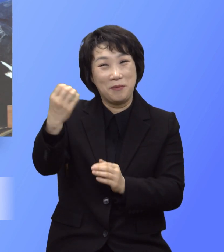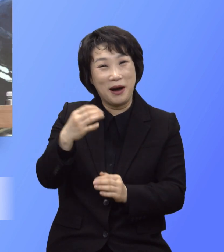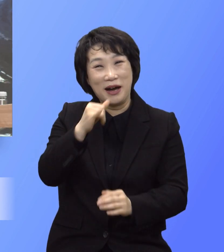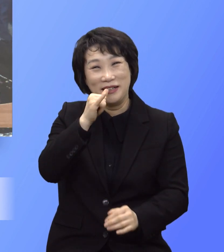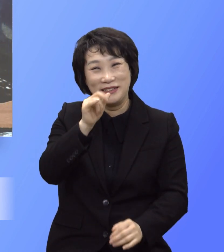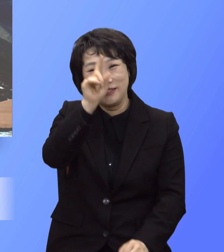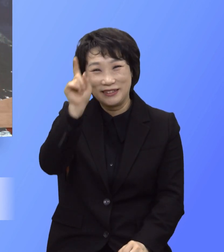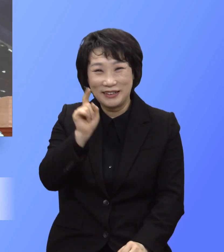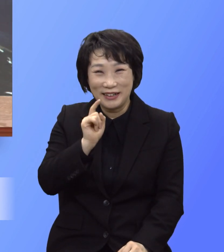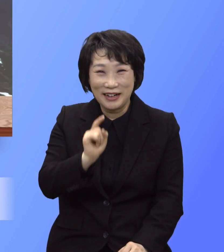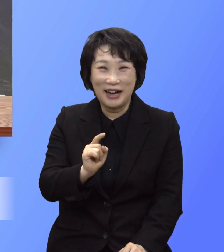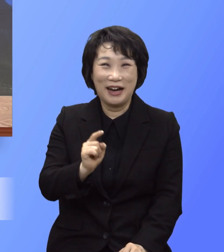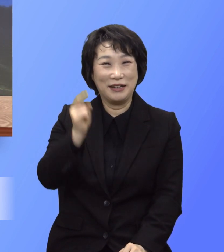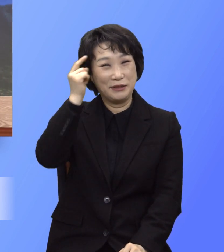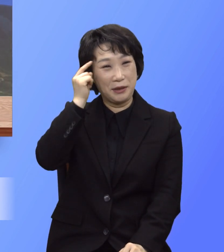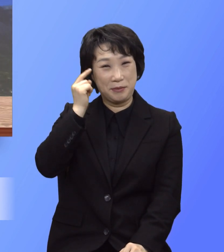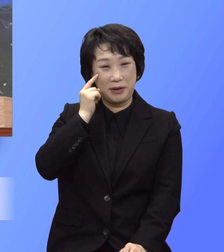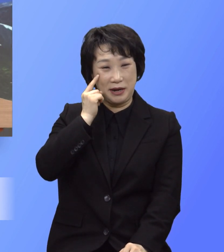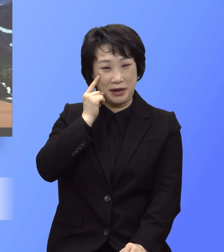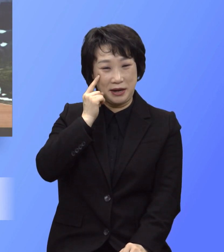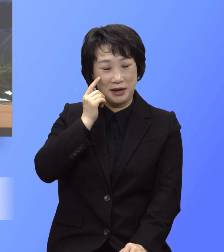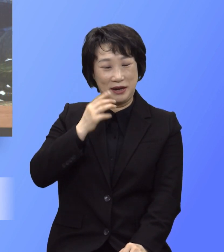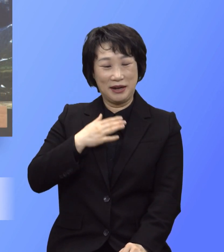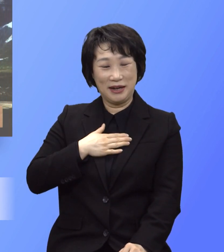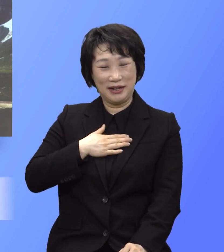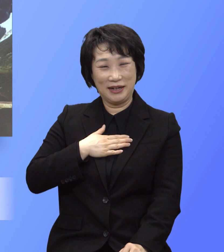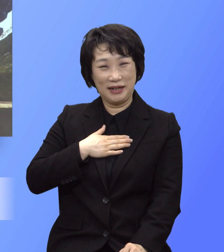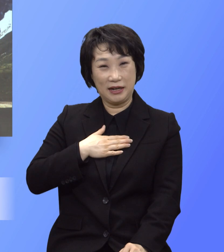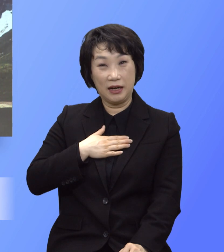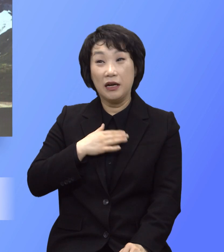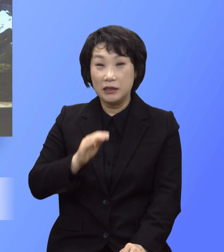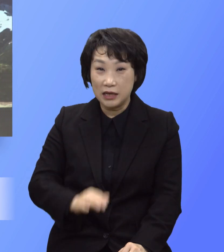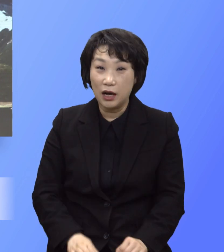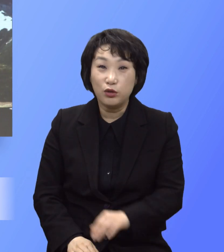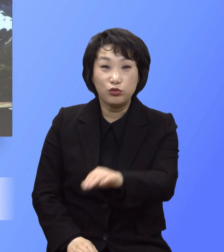있겠는가 한번 생각해 보자. 근데